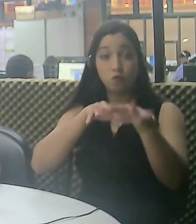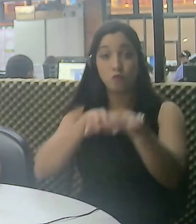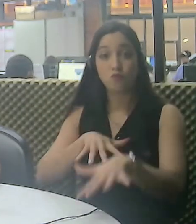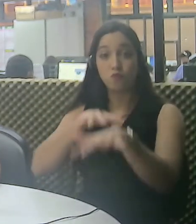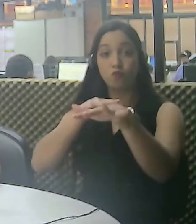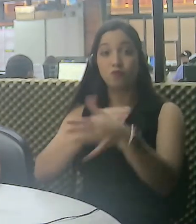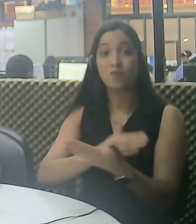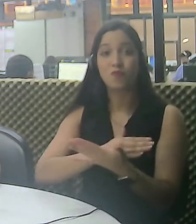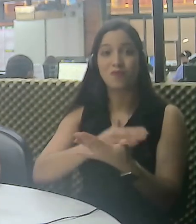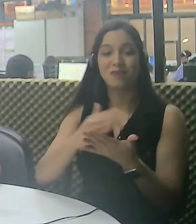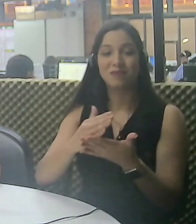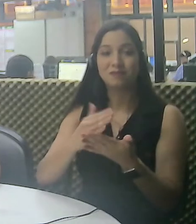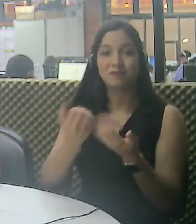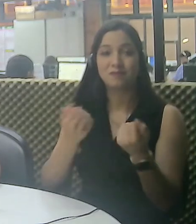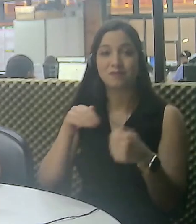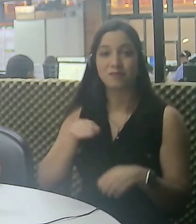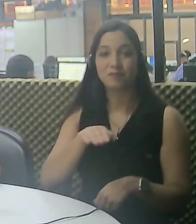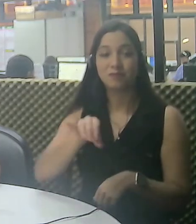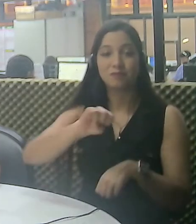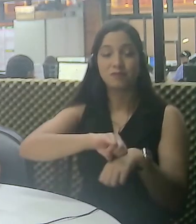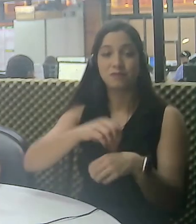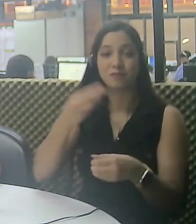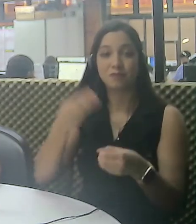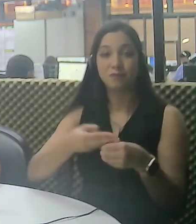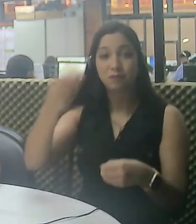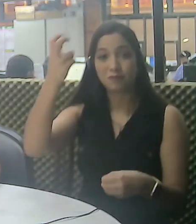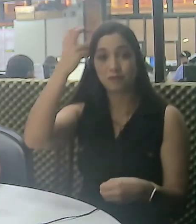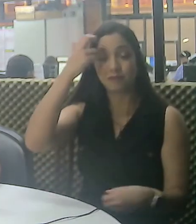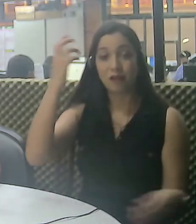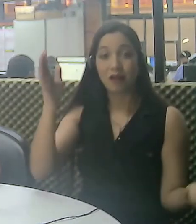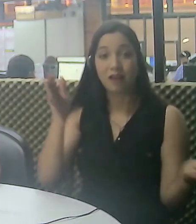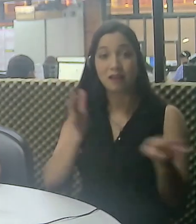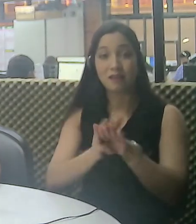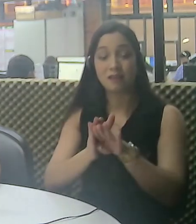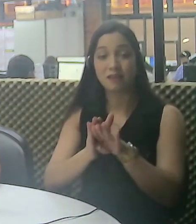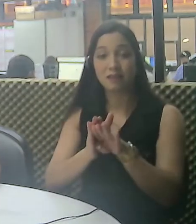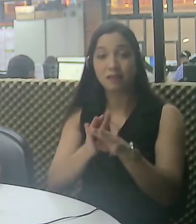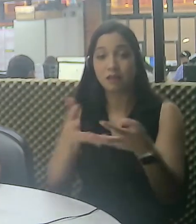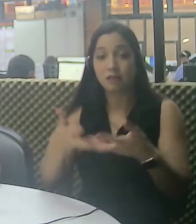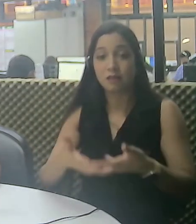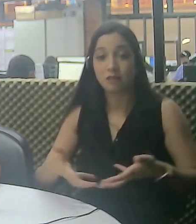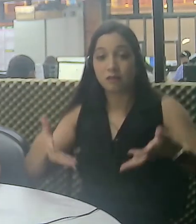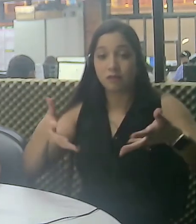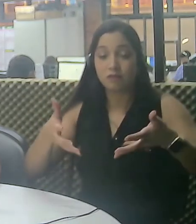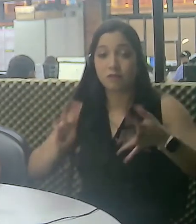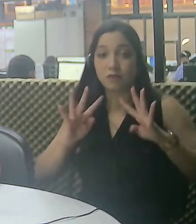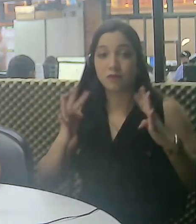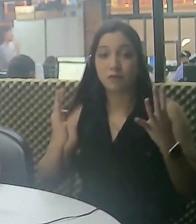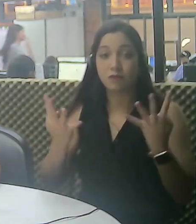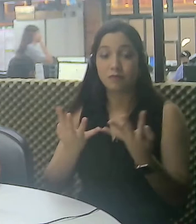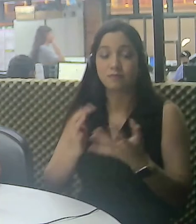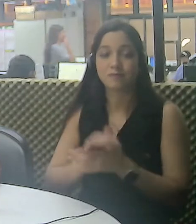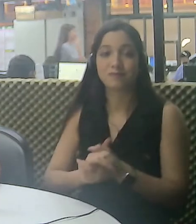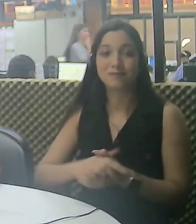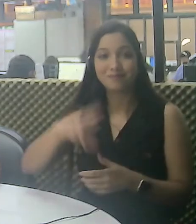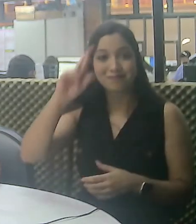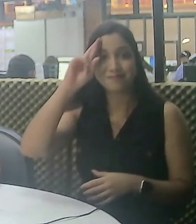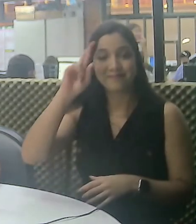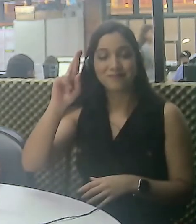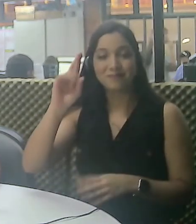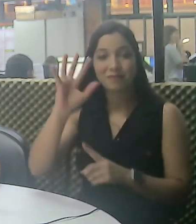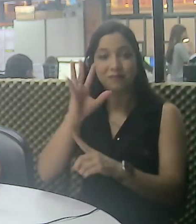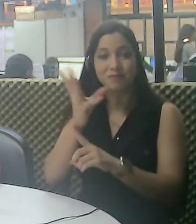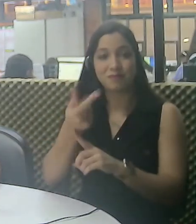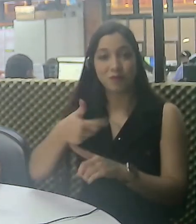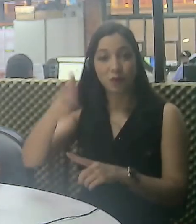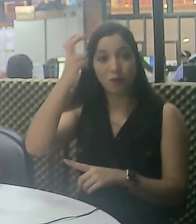que começa no estacionamento do Centro Municipal de Cultura e termina no presépio que está instalado no pátio. O diretor de Arte e